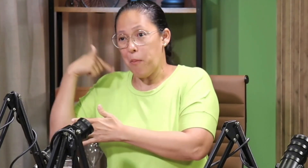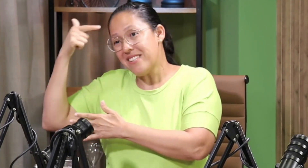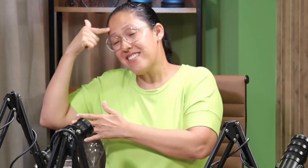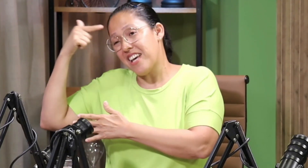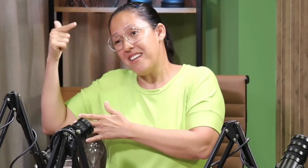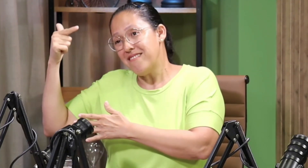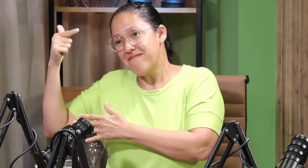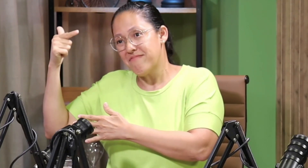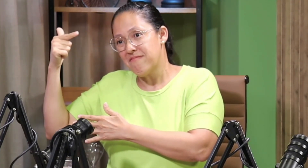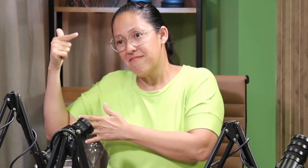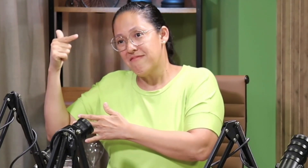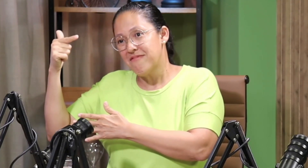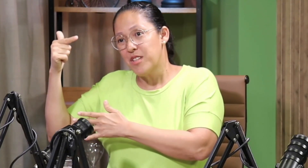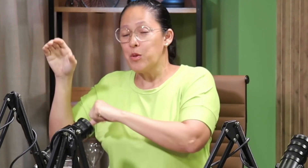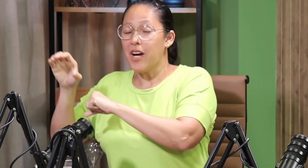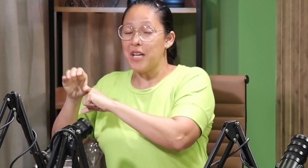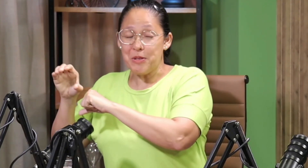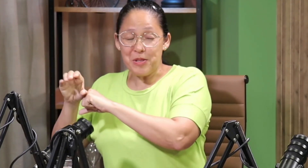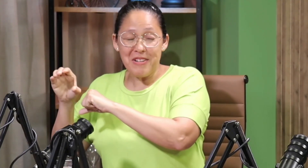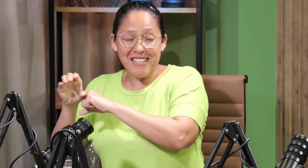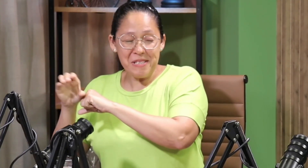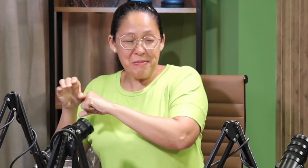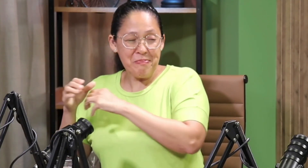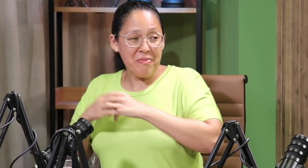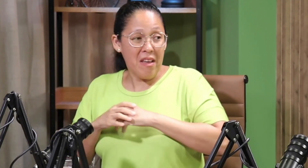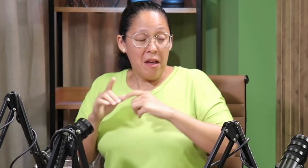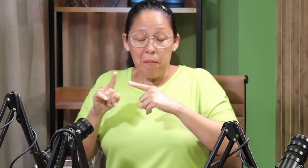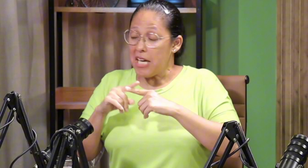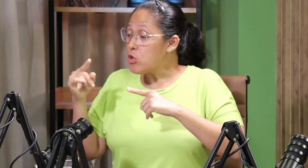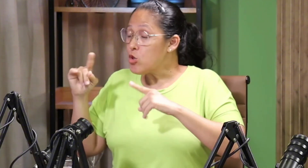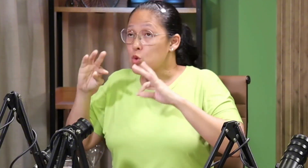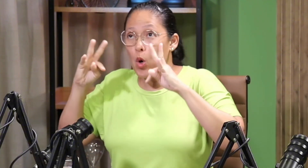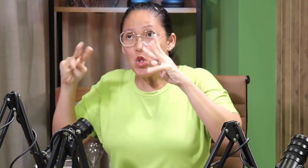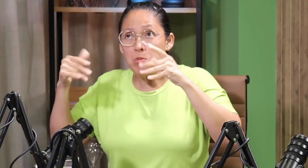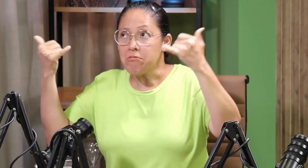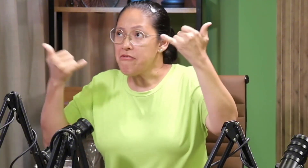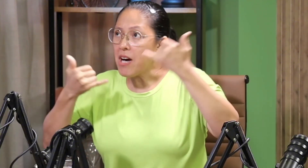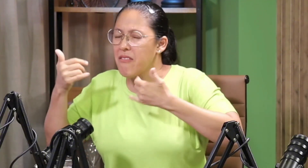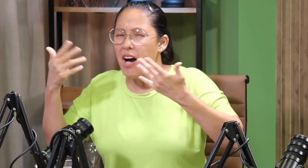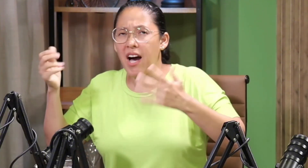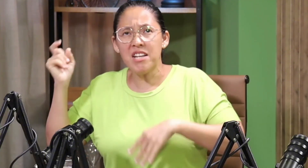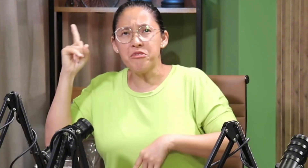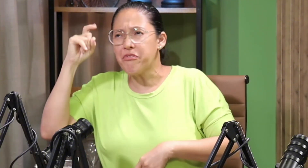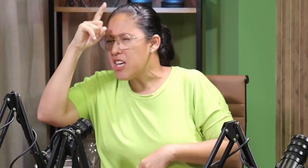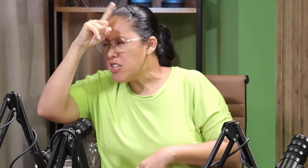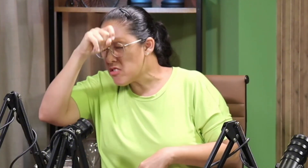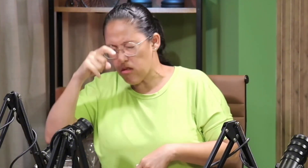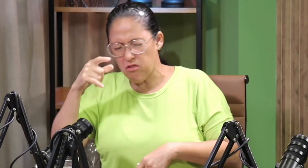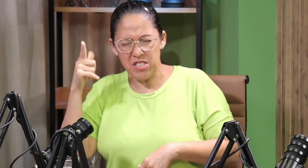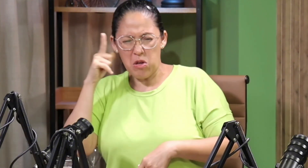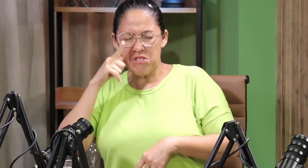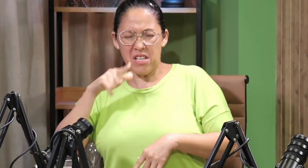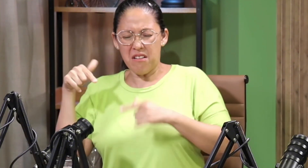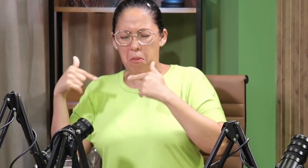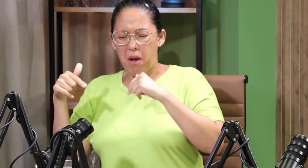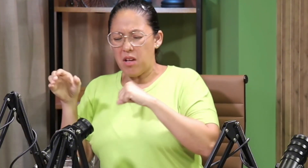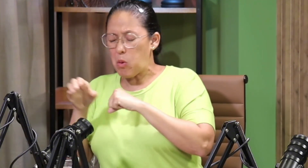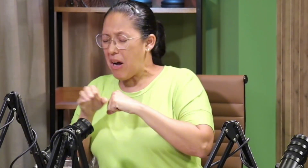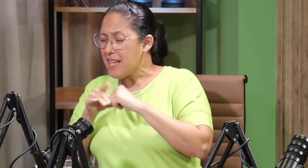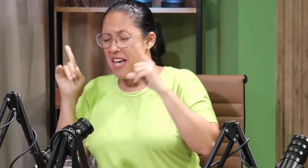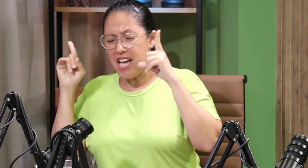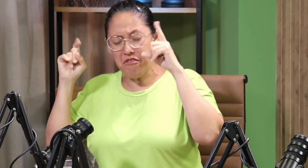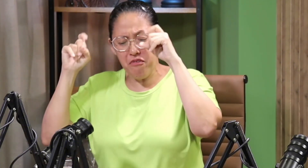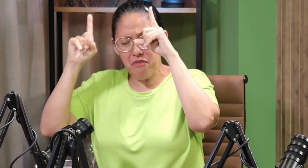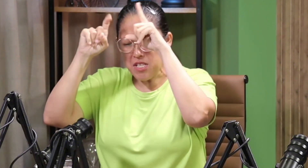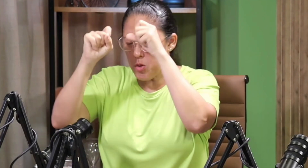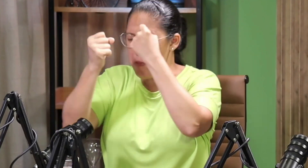E eu pensei no CAIS Wilson Lins. Mas todo mundo me falava, é difícil, você conseguir trabalhar no